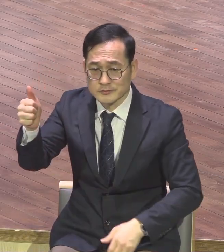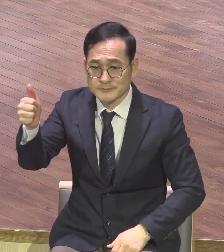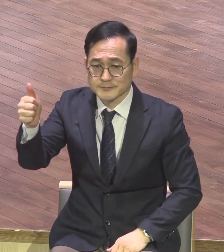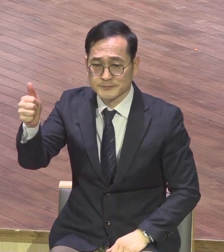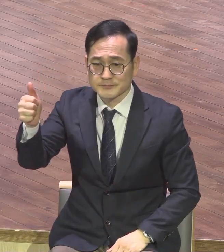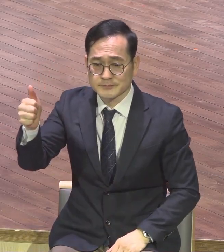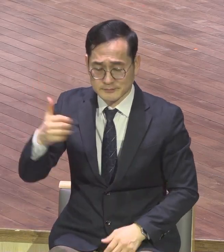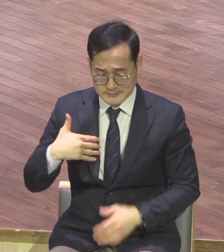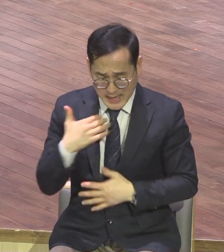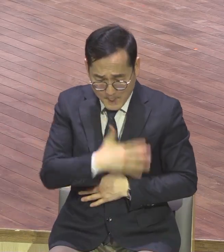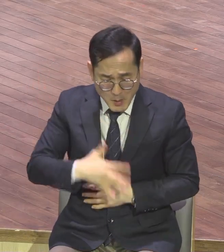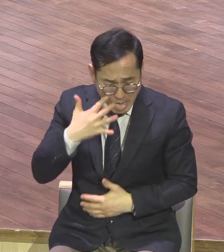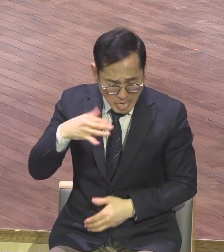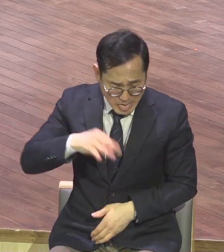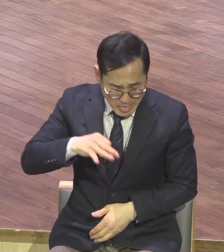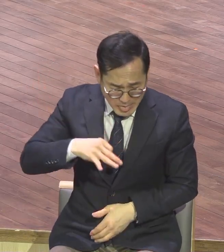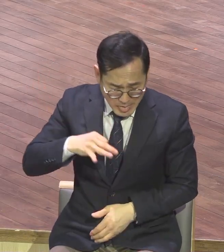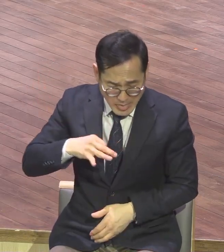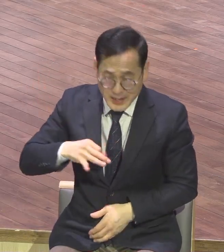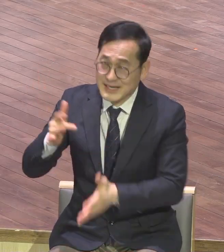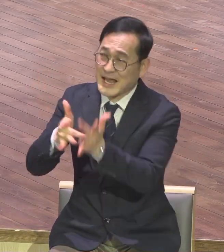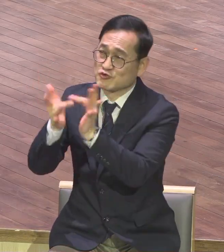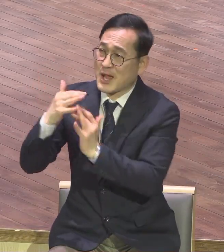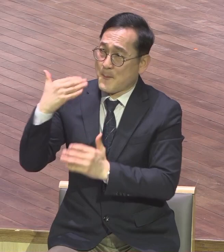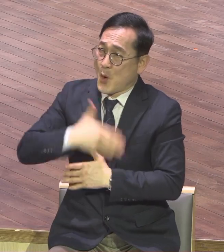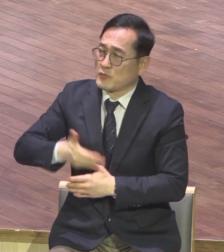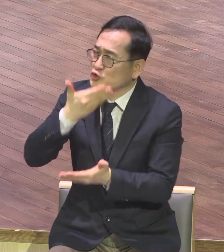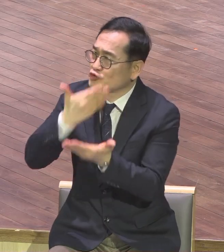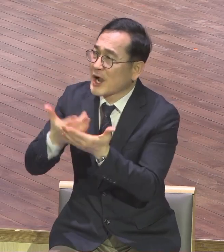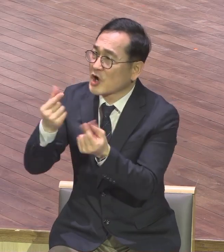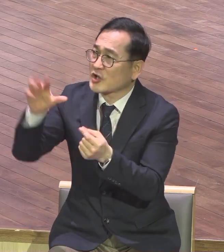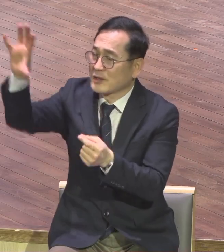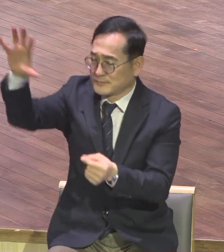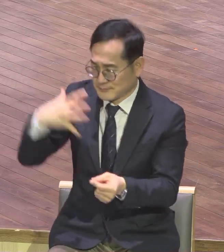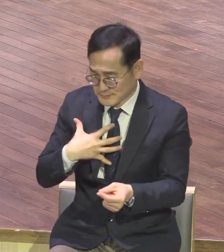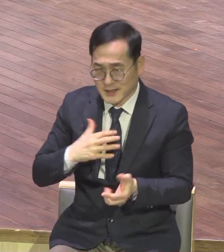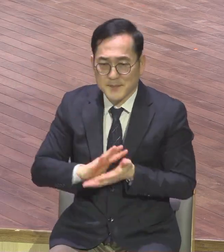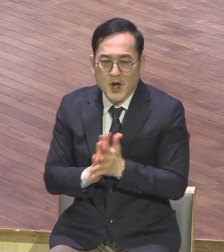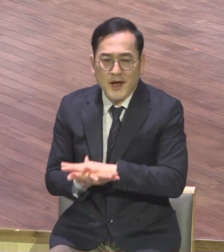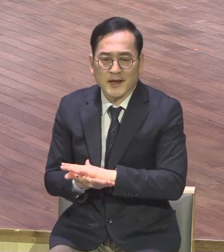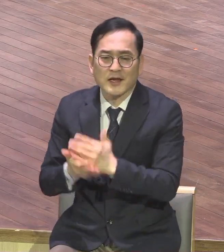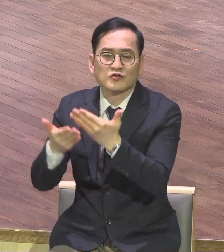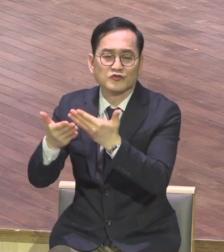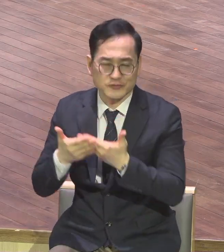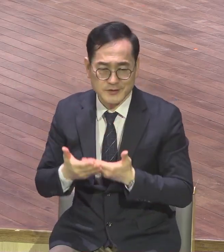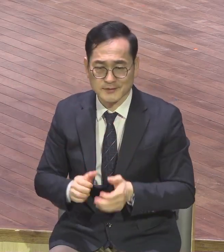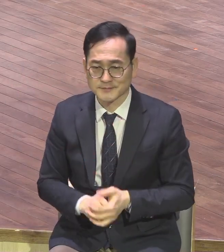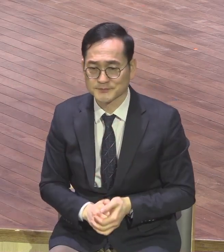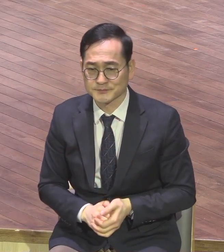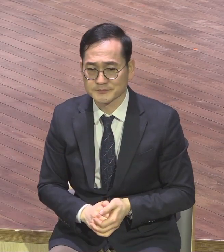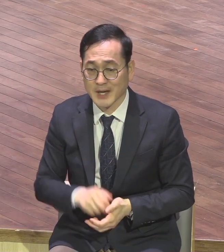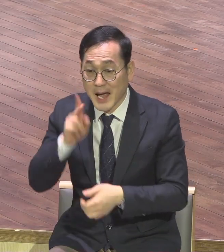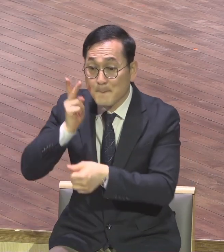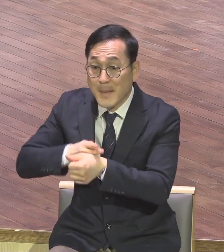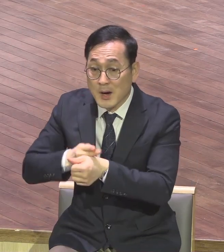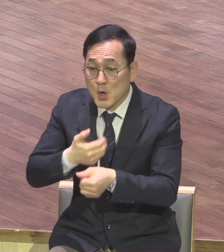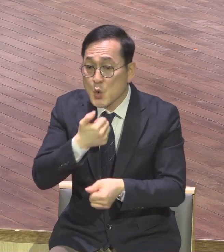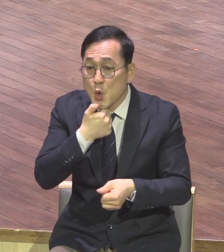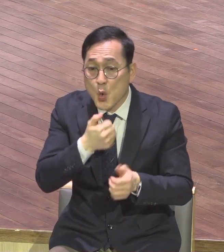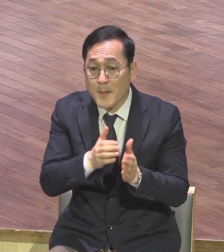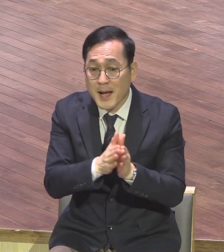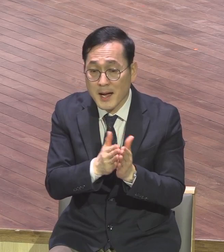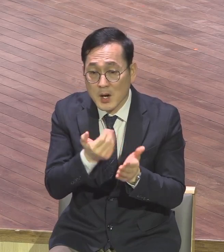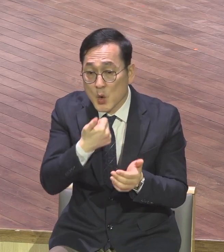몸의 형체와 같이 변하게 하시리라. 사도 바울은 당시 로마 시민권을 가장 가치